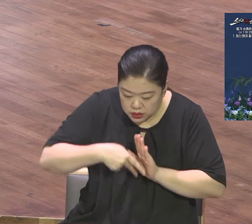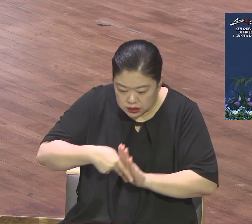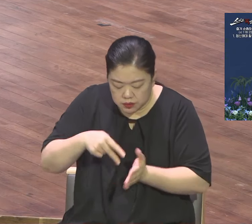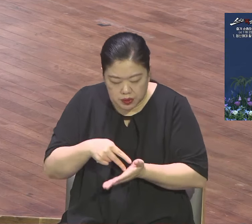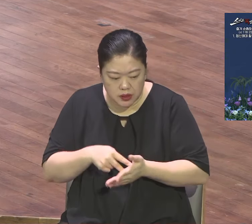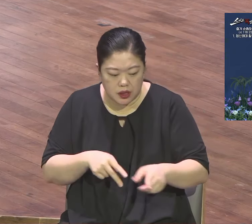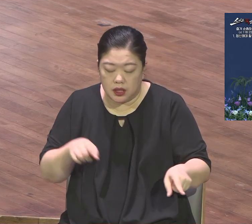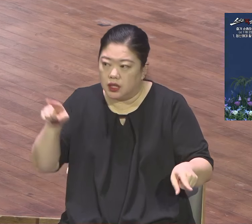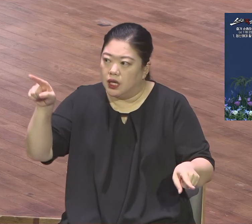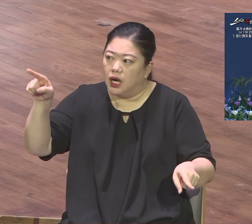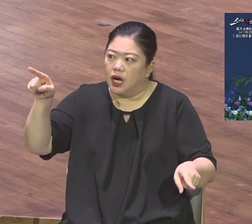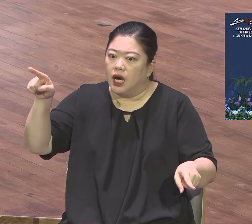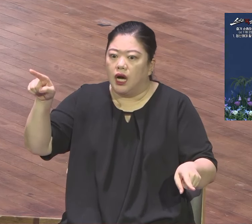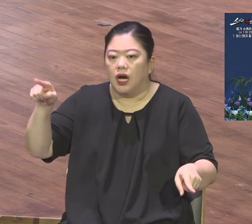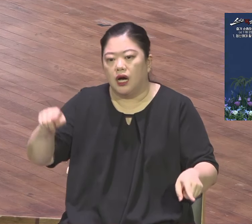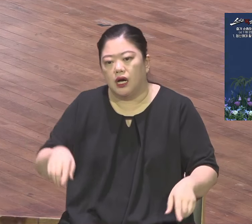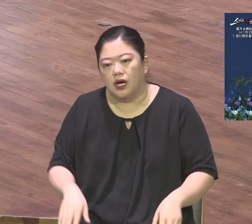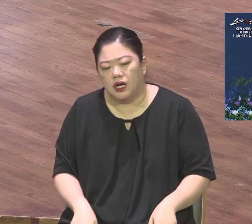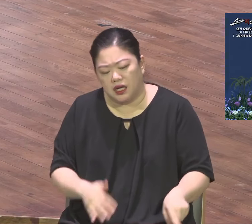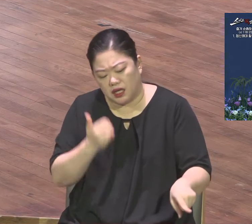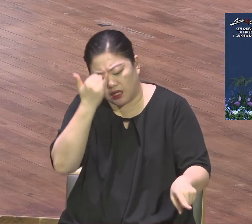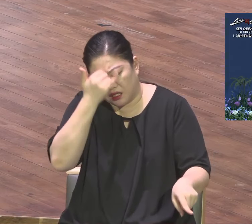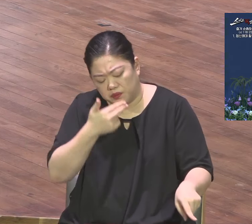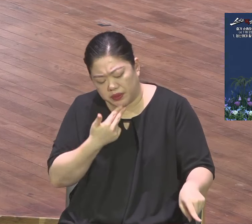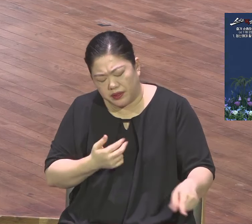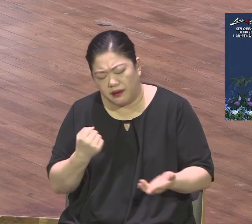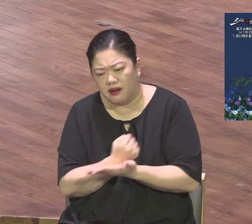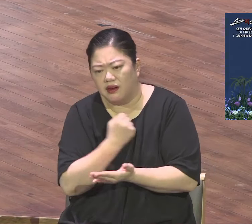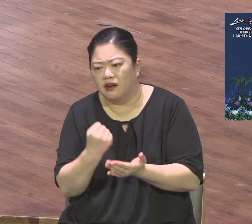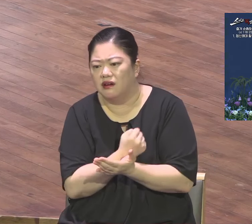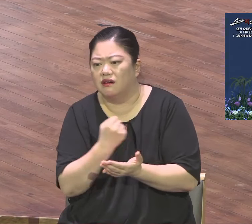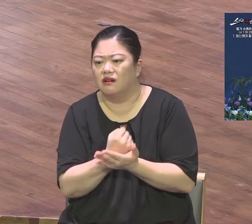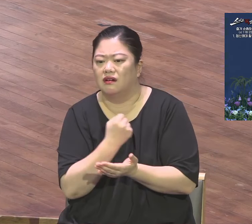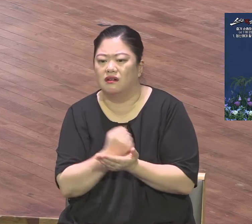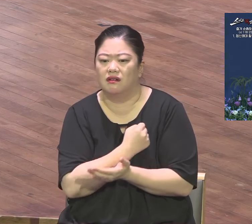배은망덕하는 생활을 하고 있다라는 것입니다.